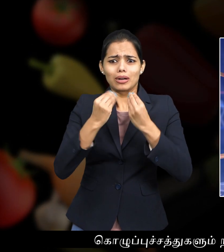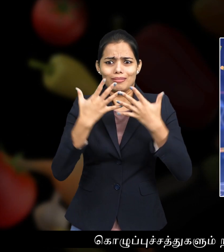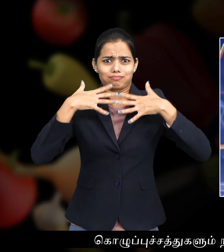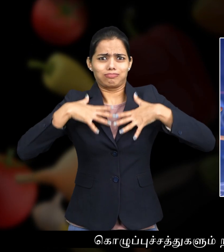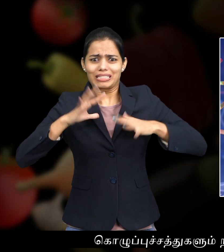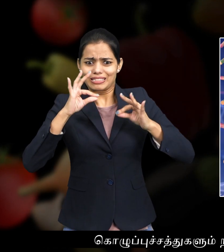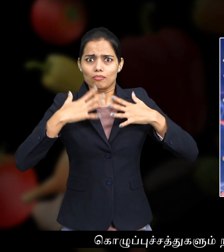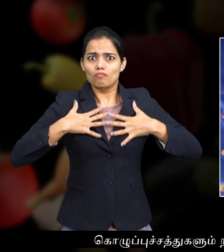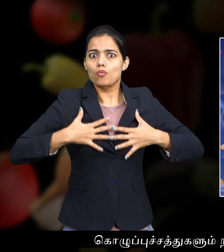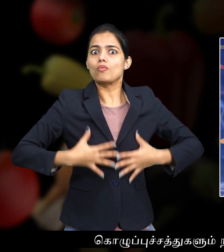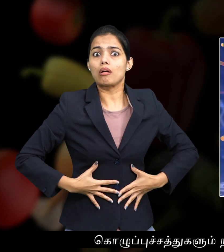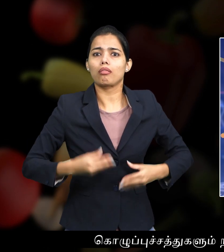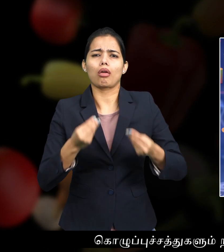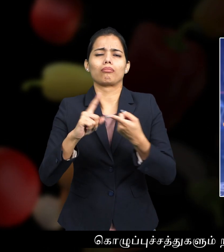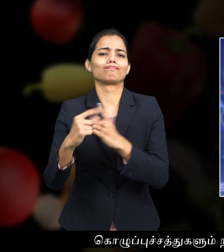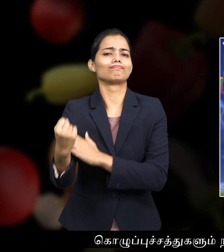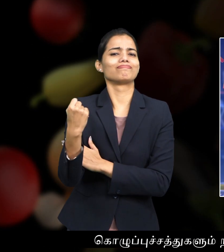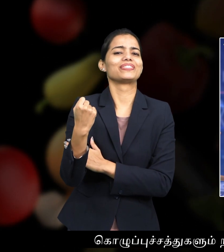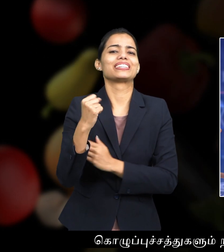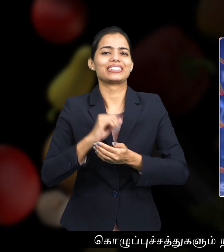கொழுப்புச்சத்துக்கள் நமக்கு ஆற்றலை தருகின்றன.